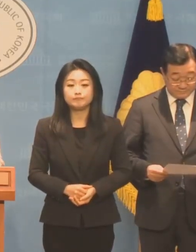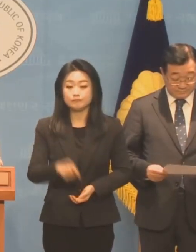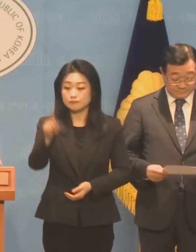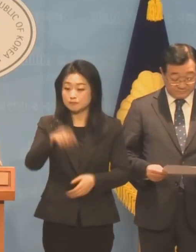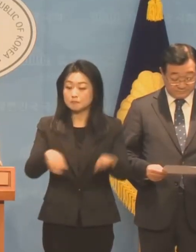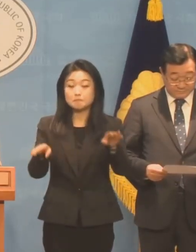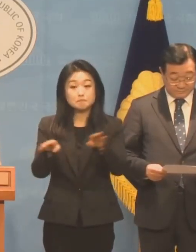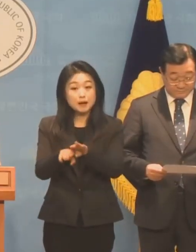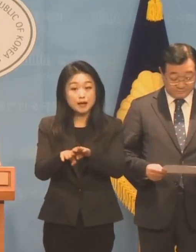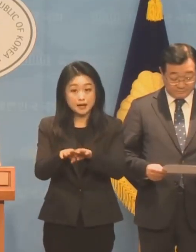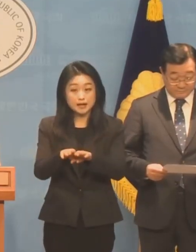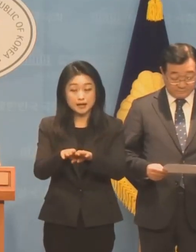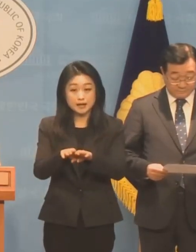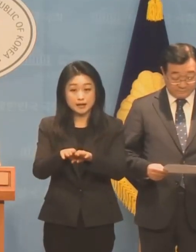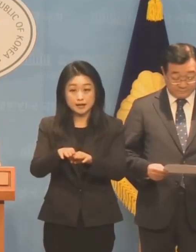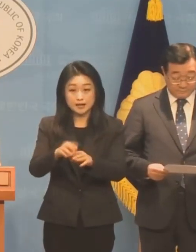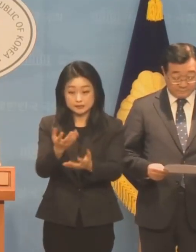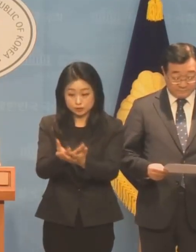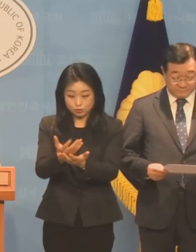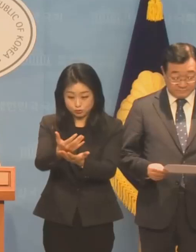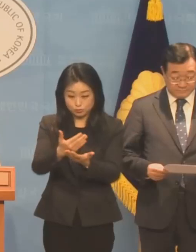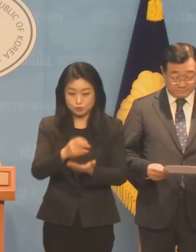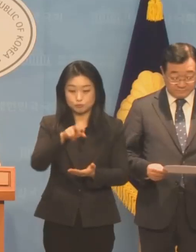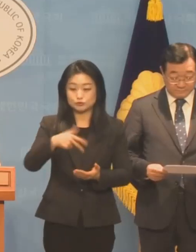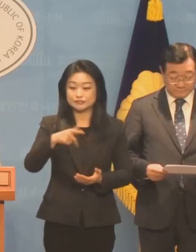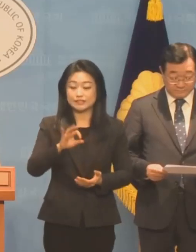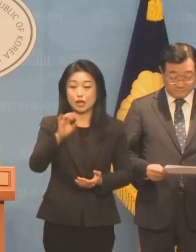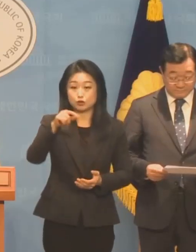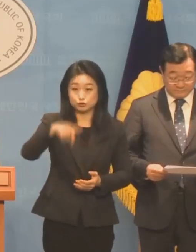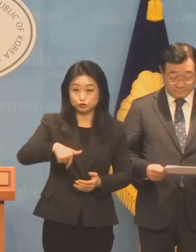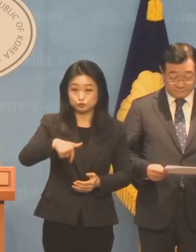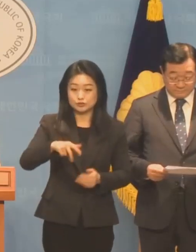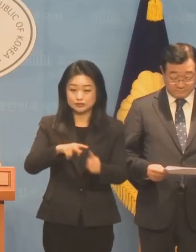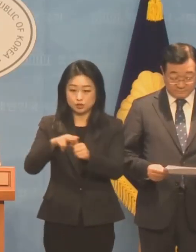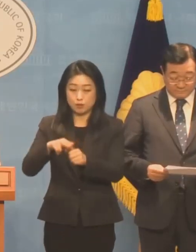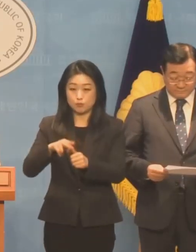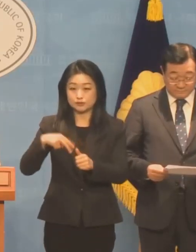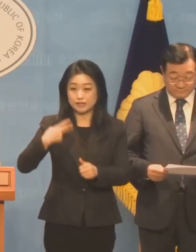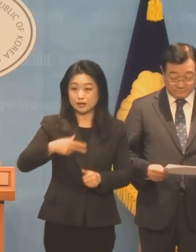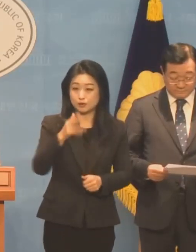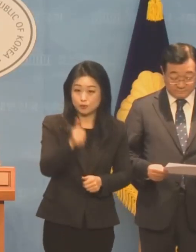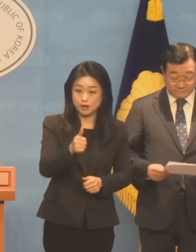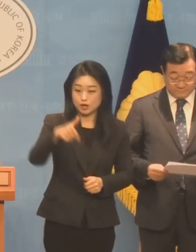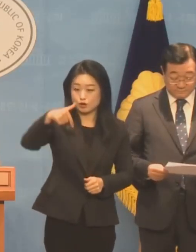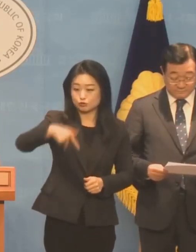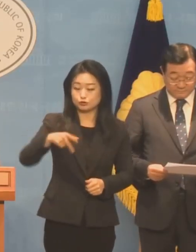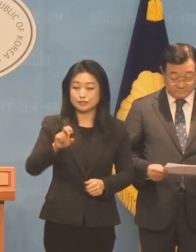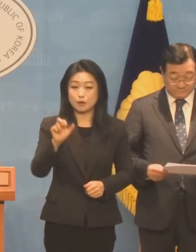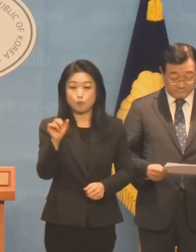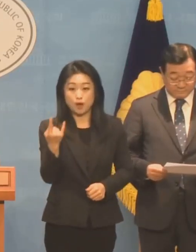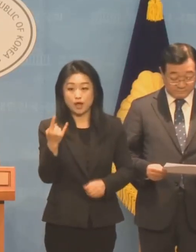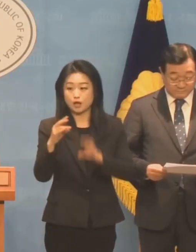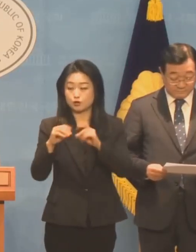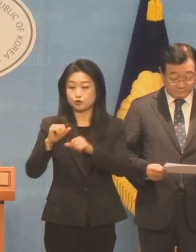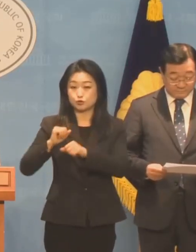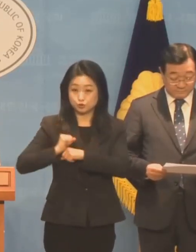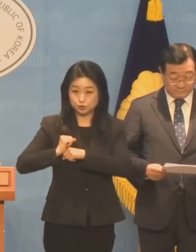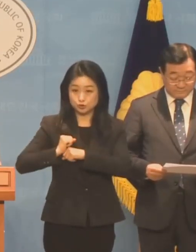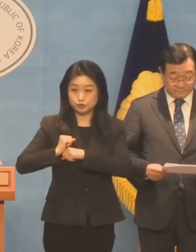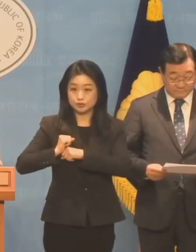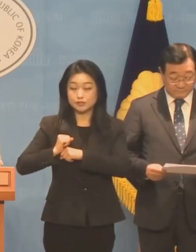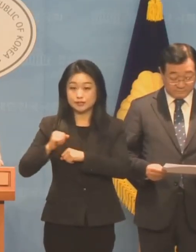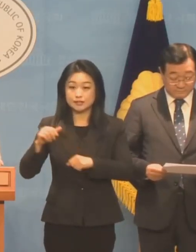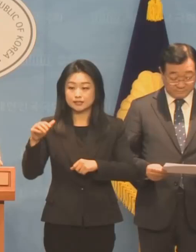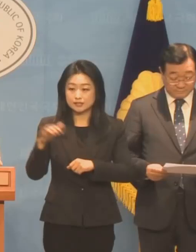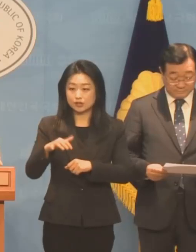불출석 사의서를 제출한 문상호 전 국군정보사령관과 9.3의 전 육군 제2기갑